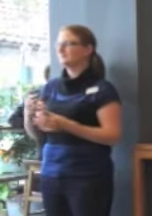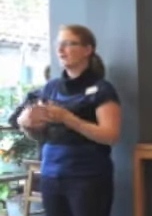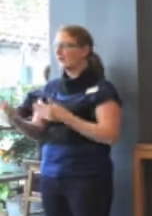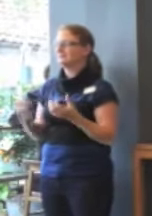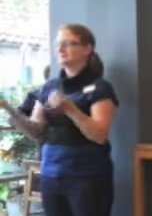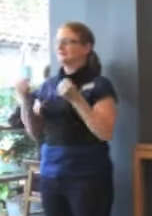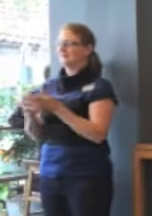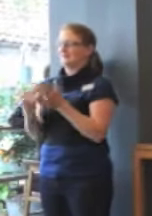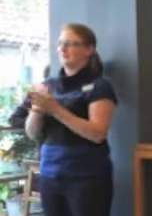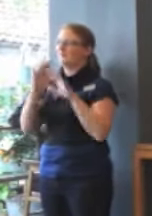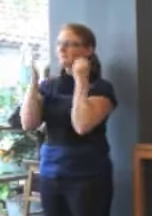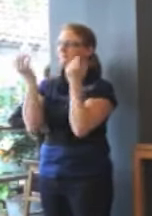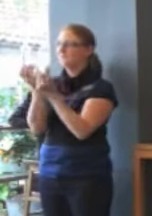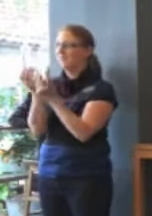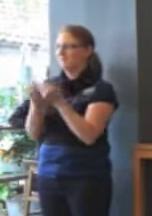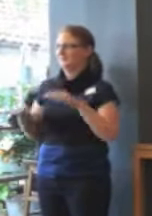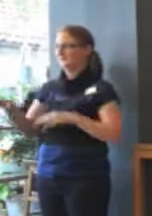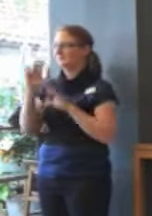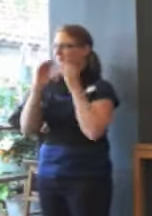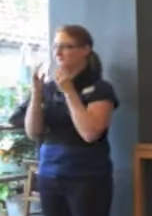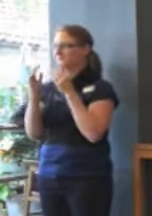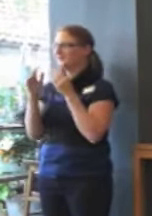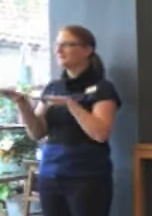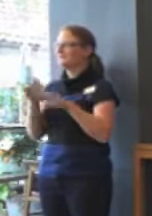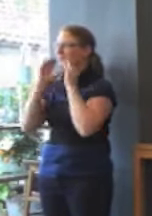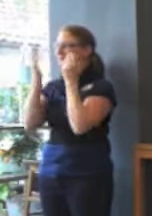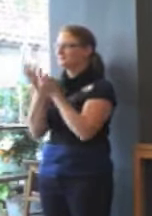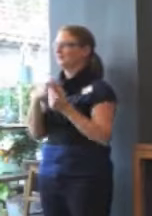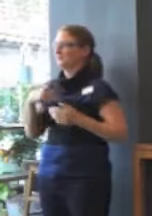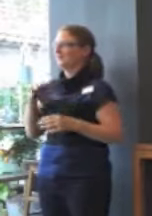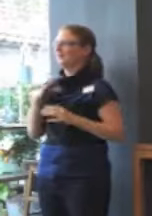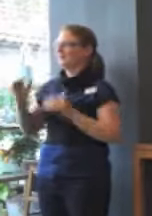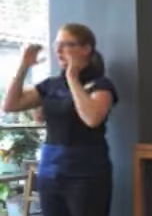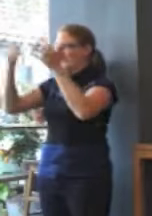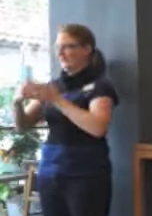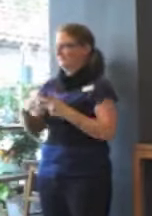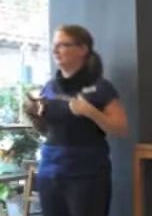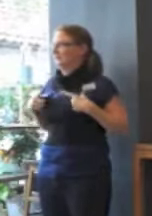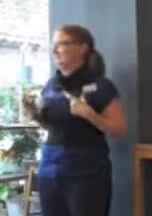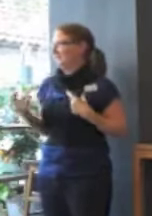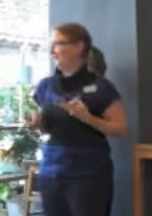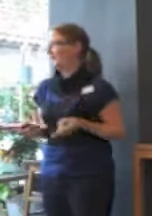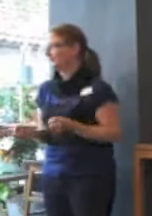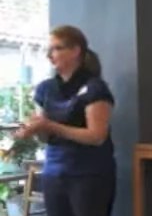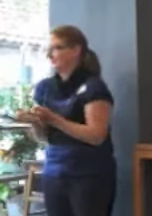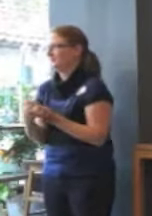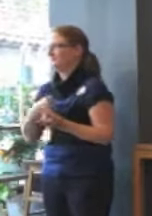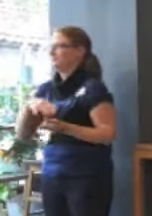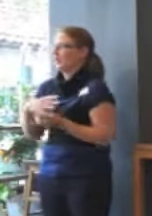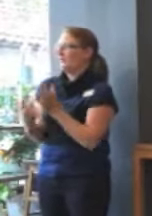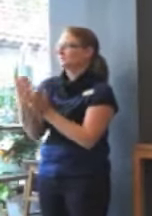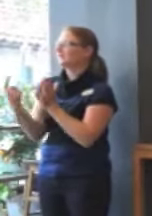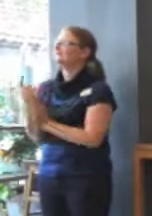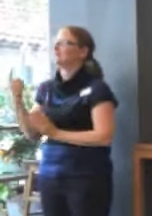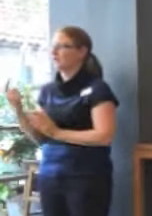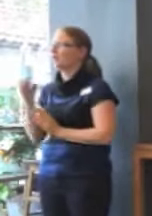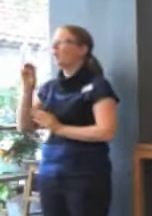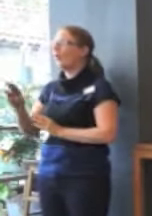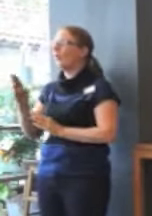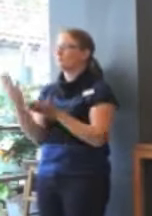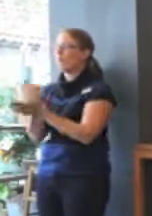håll, samtidigt som vi har en hög arbetslöshet. Så det är klart att här har vi naturligtvis en potential om vi lyckas med den